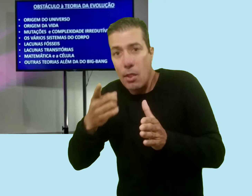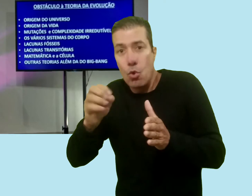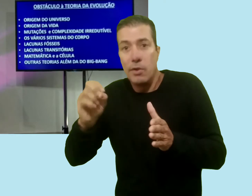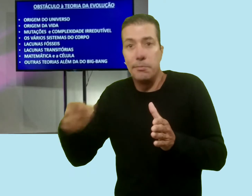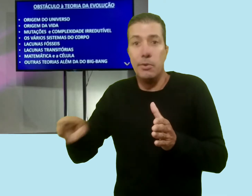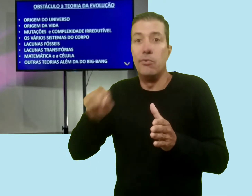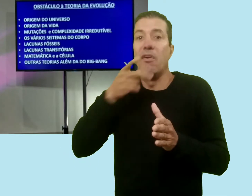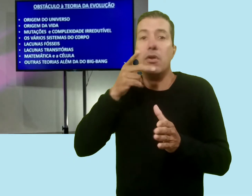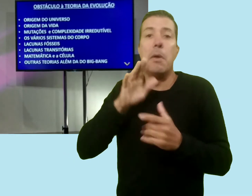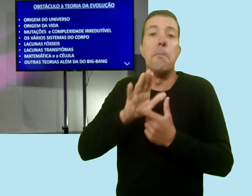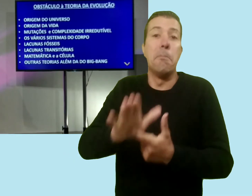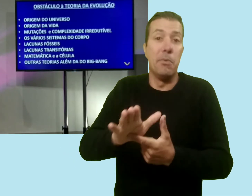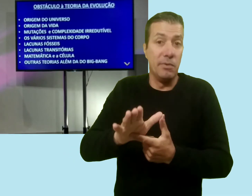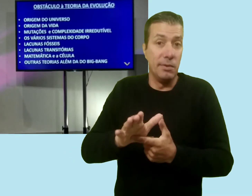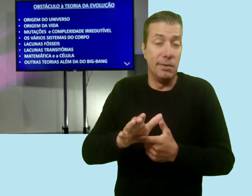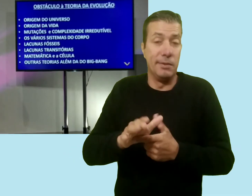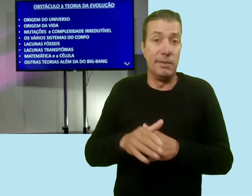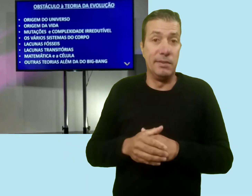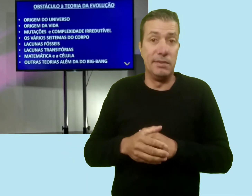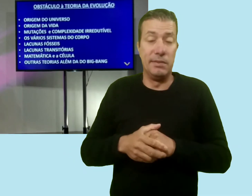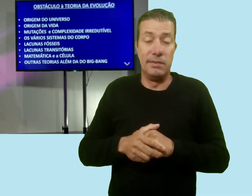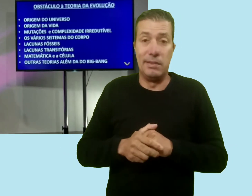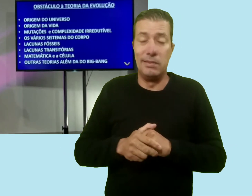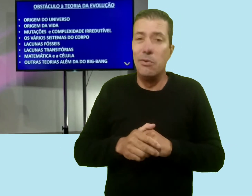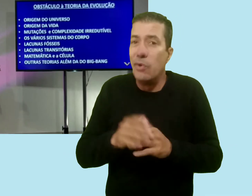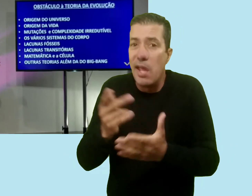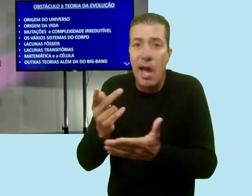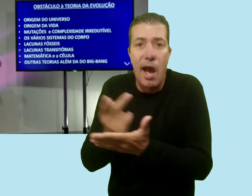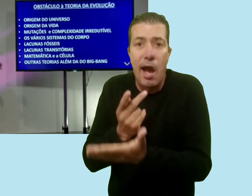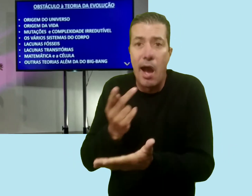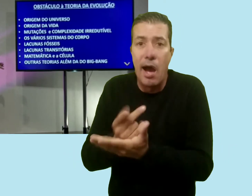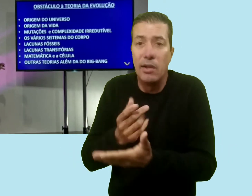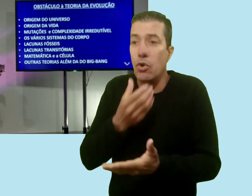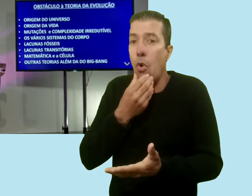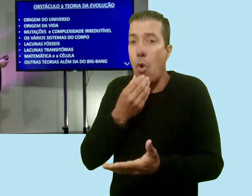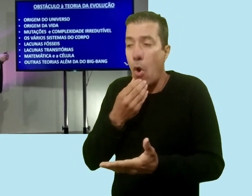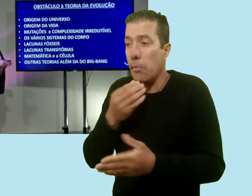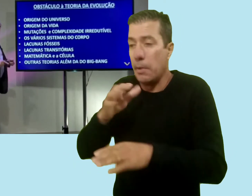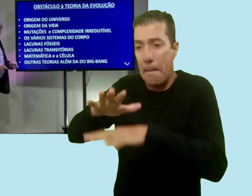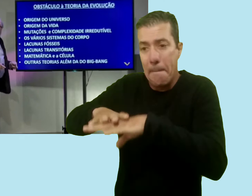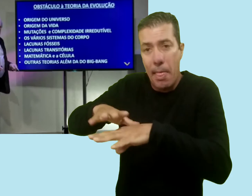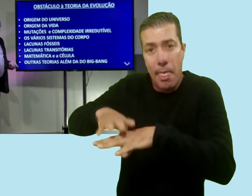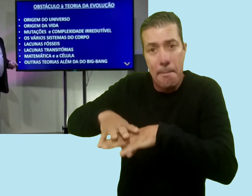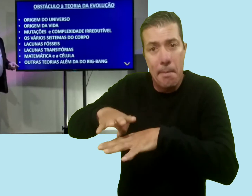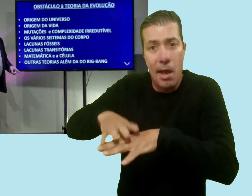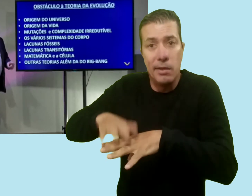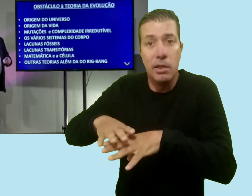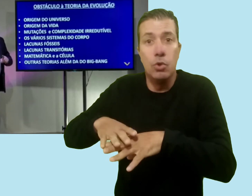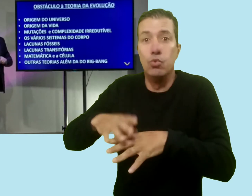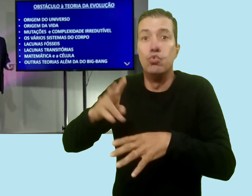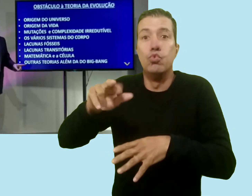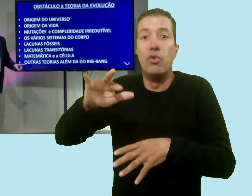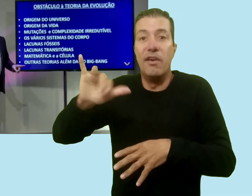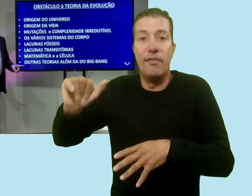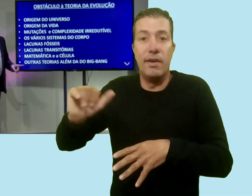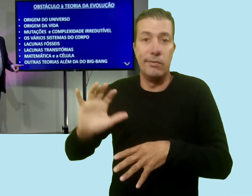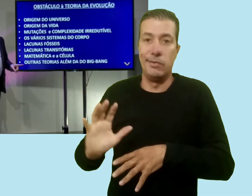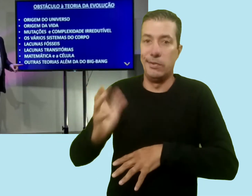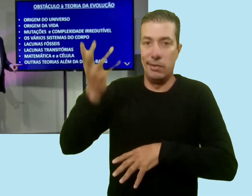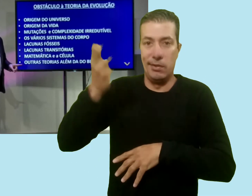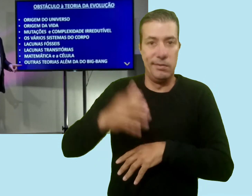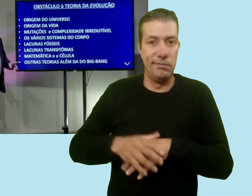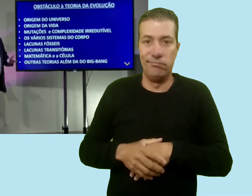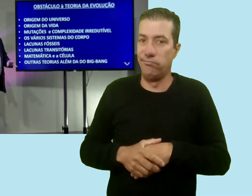ordem, essa probabilidade é tão ínfima que os matemáticos afirmam que isso nunca vai